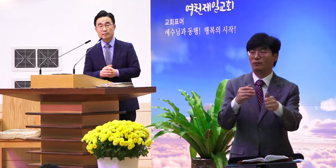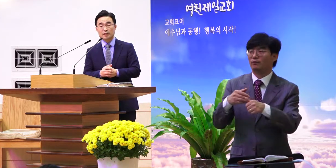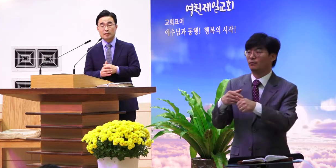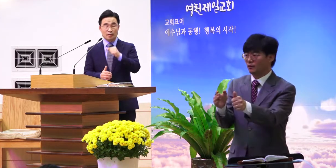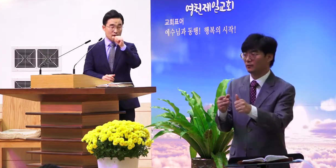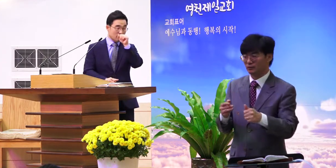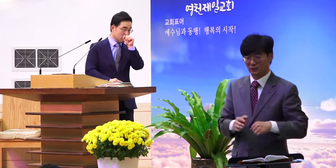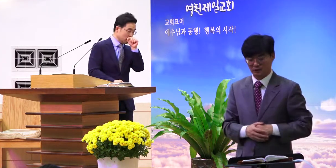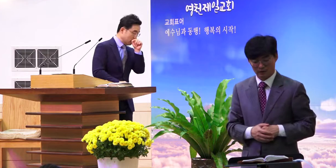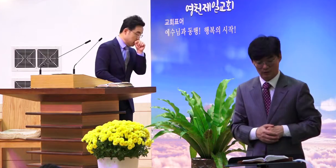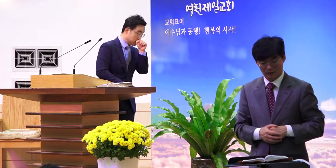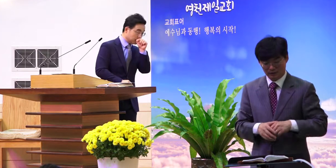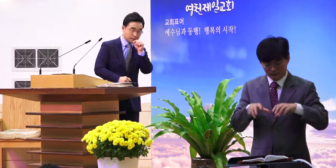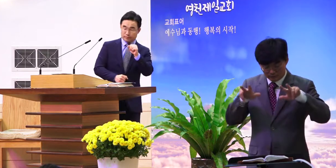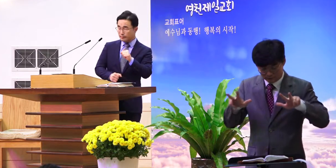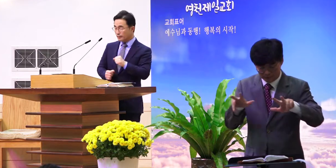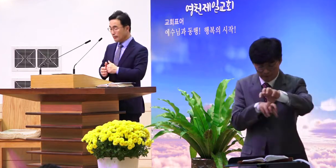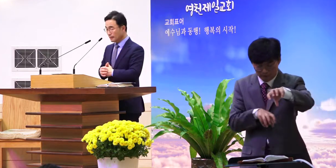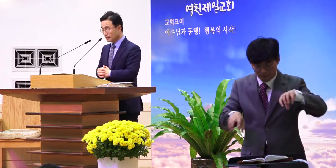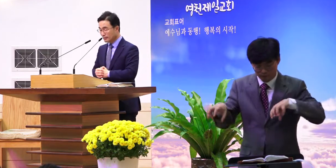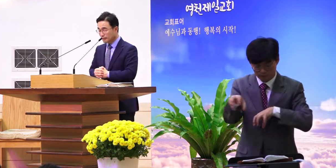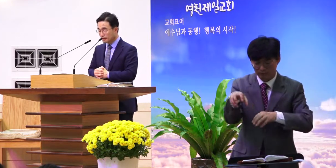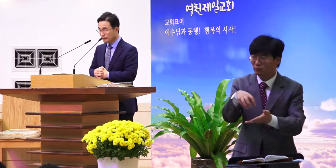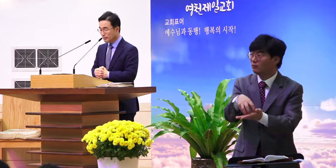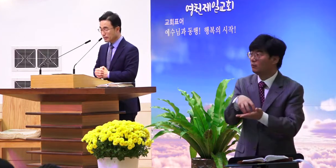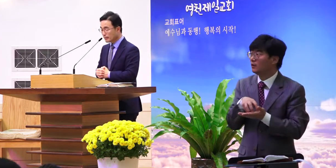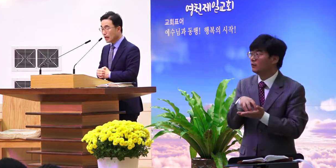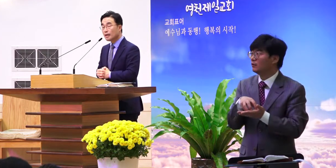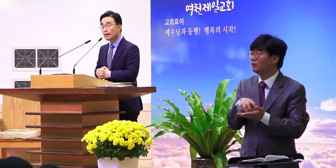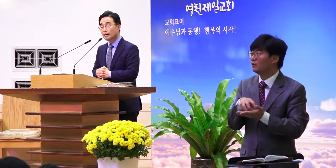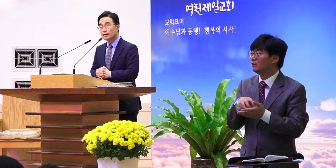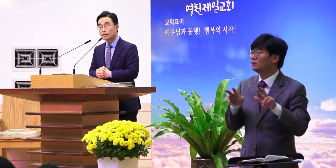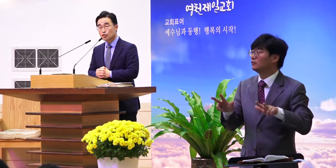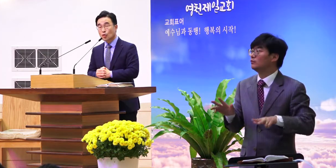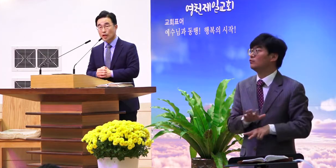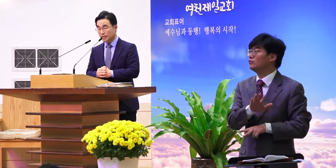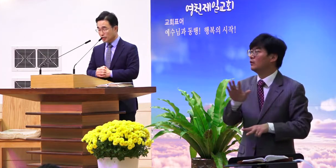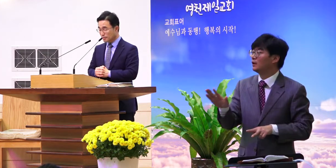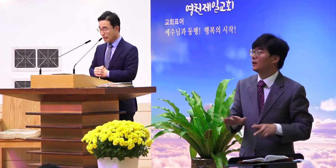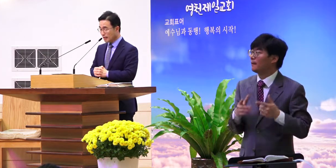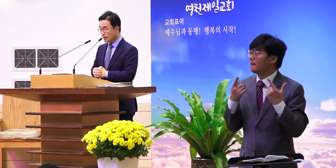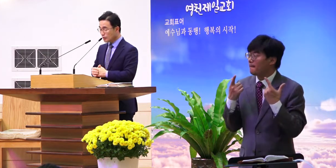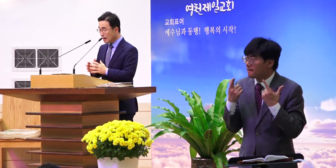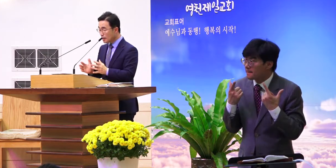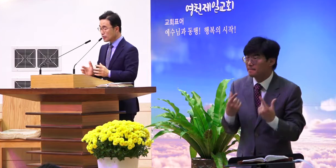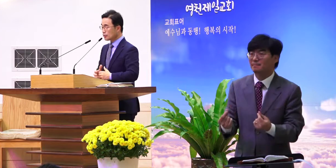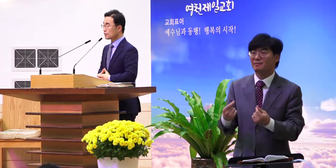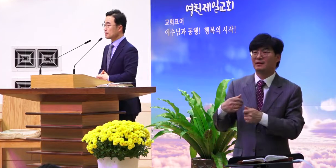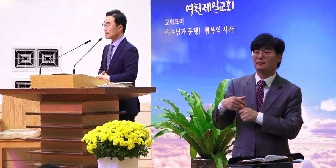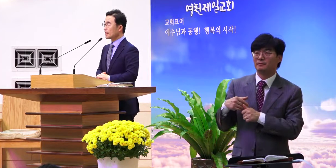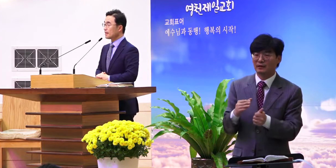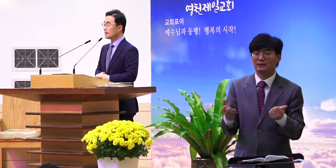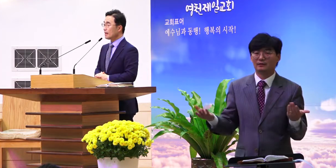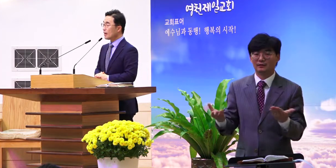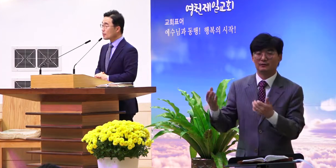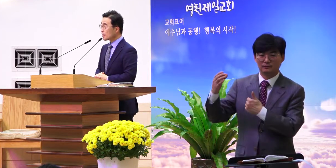파송의 말씀을 주고 계신 것입니다. 그리고 사명을